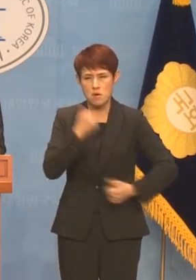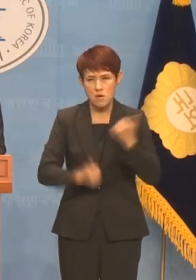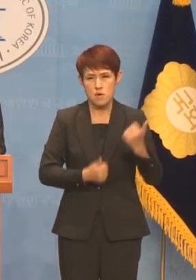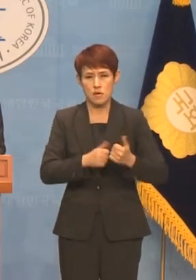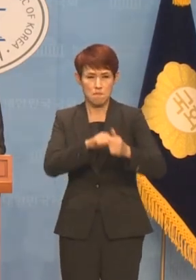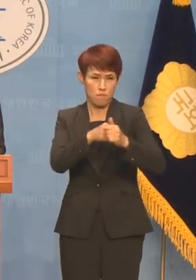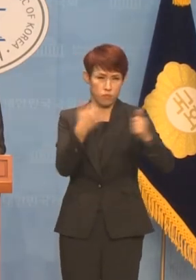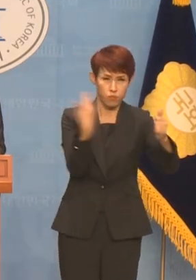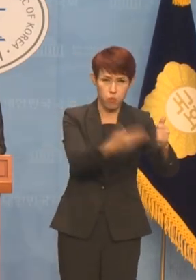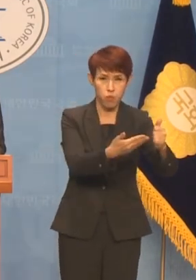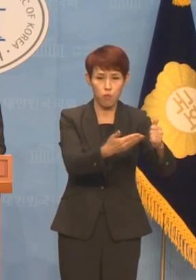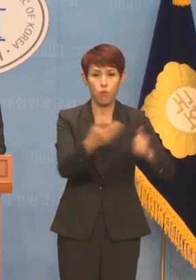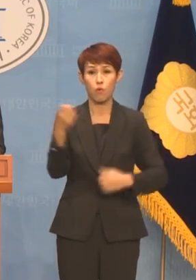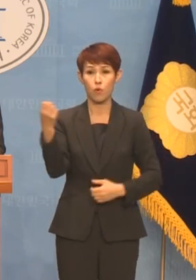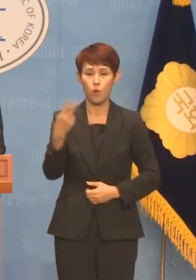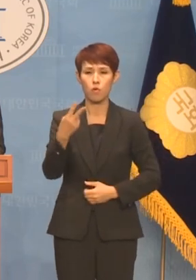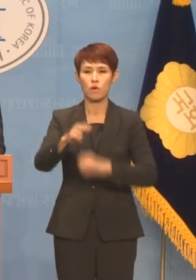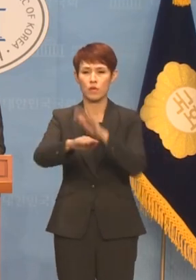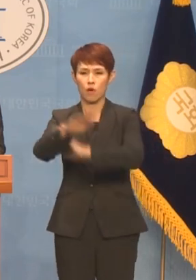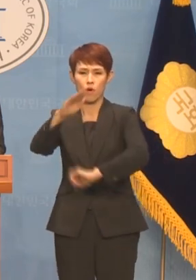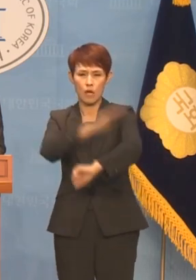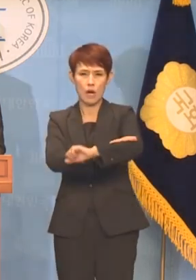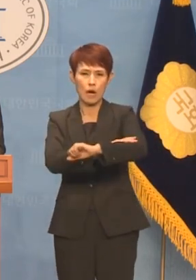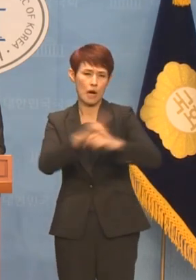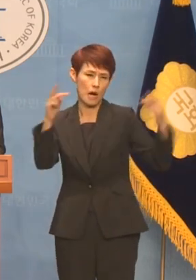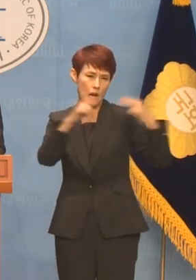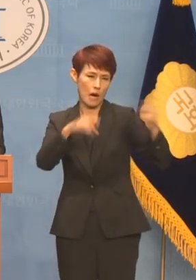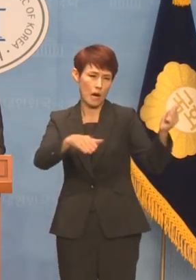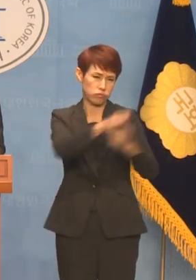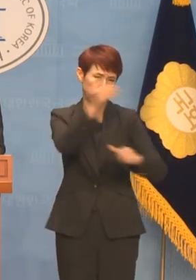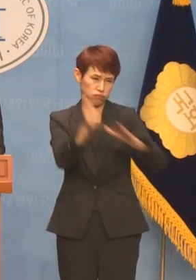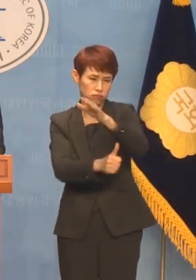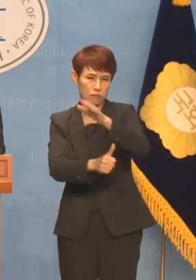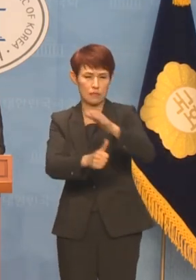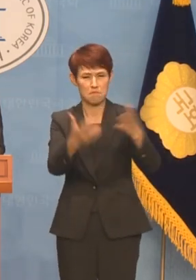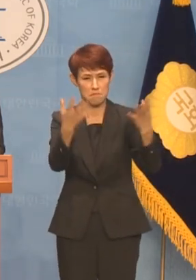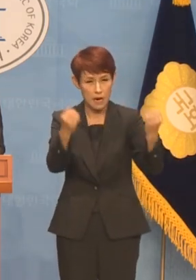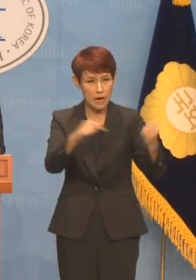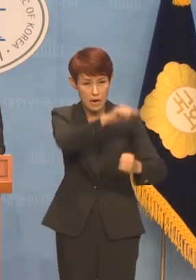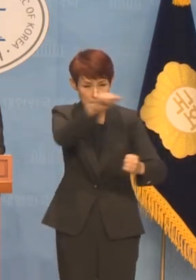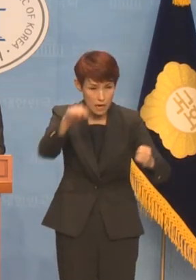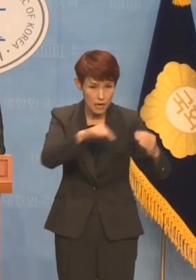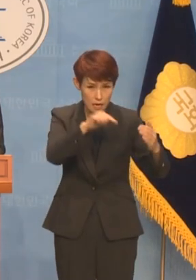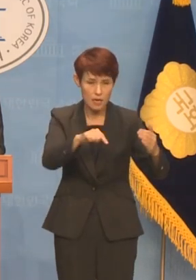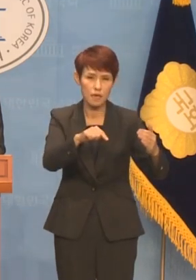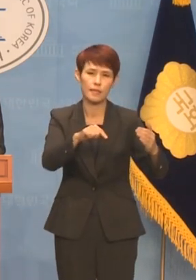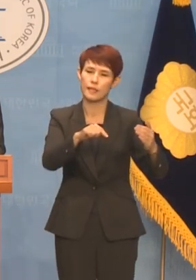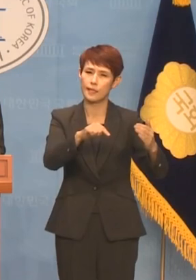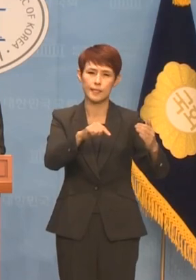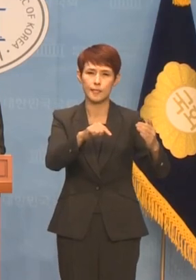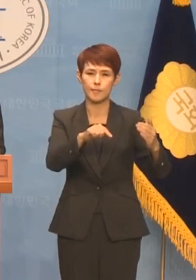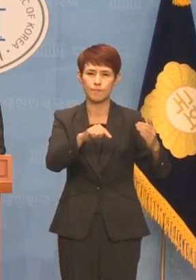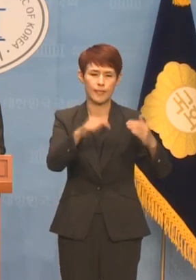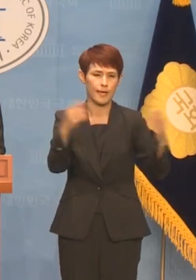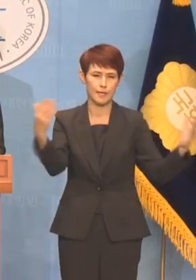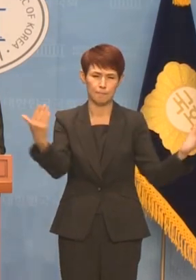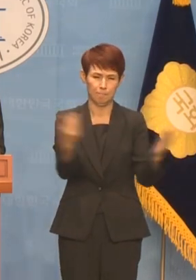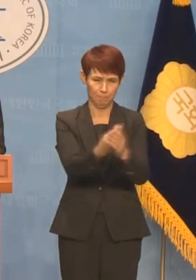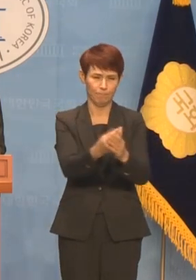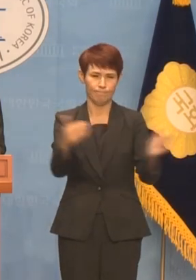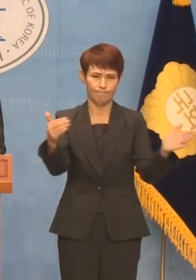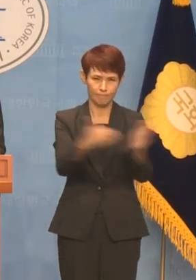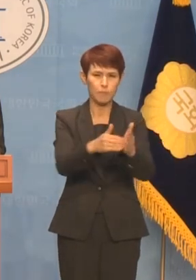심판을 넘어 여야 서로를 향한 비난과 증오가 가득한 극한 대립의 정치 또한 함께 종식시켜야